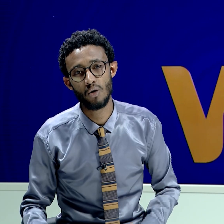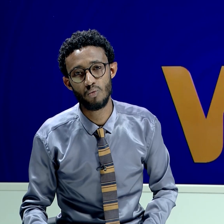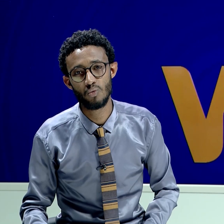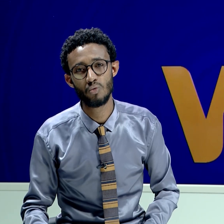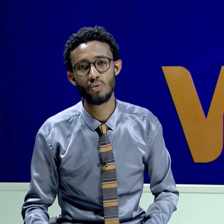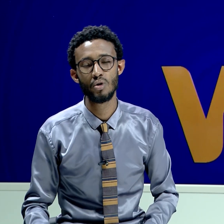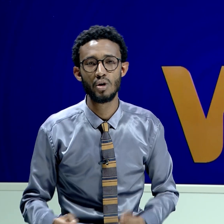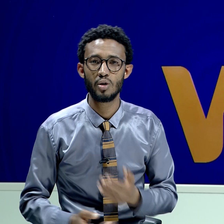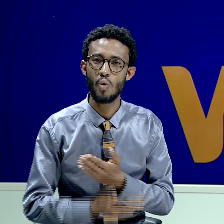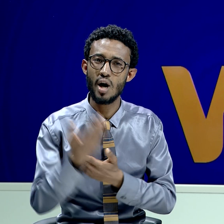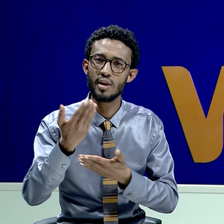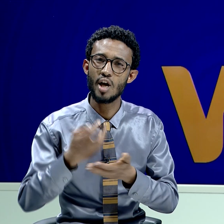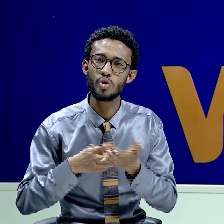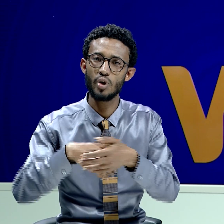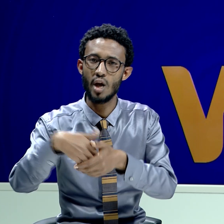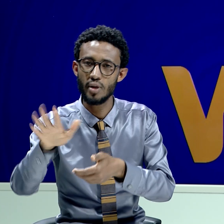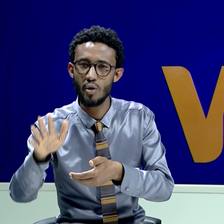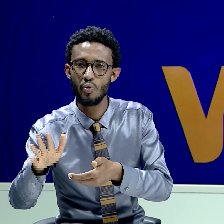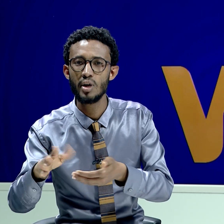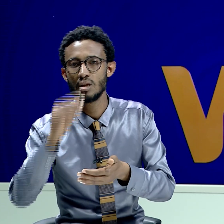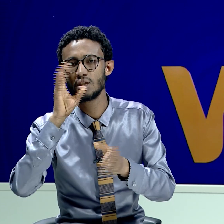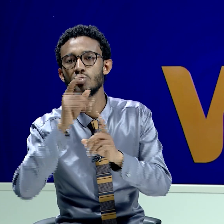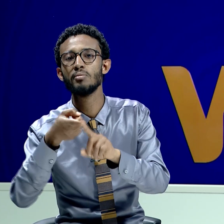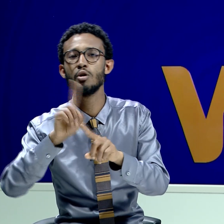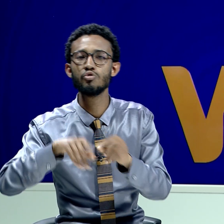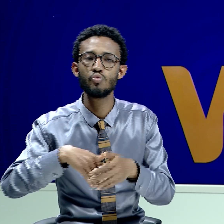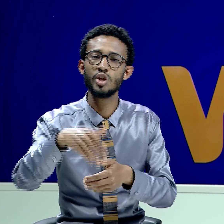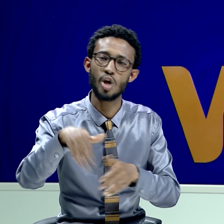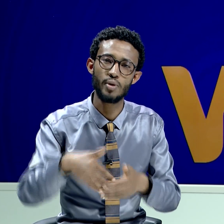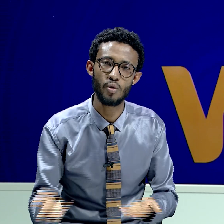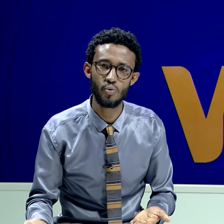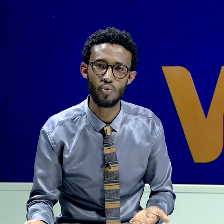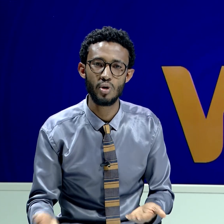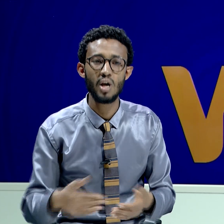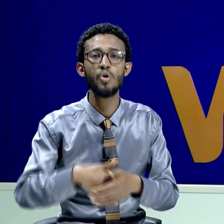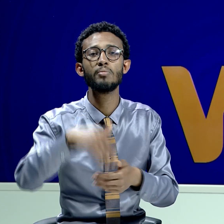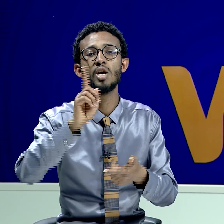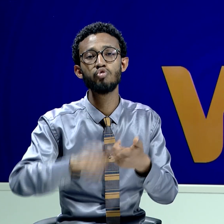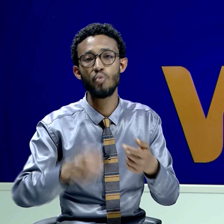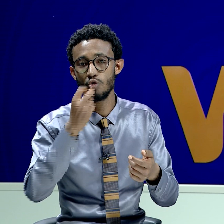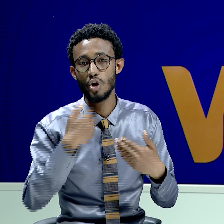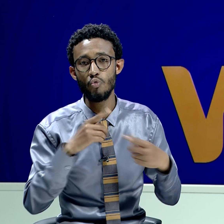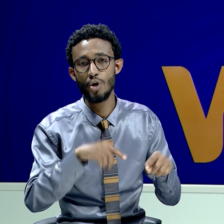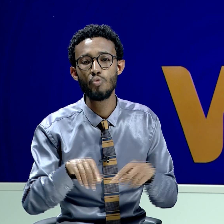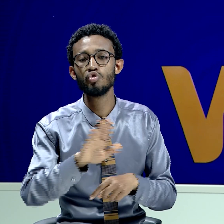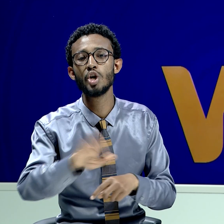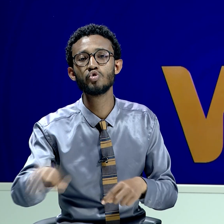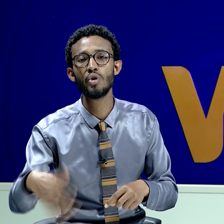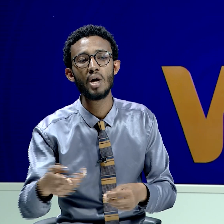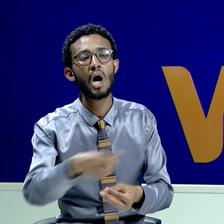قالو توات ترانسبورت تاو تاو تمرت سيمانوس وجهي هو تاو يوم وجه ما يشول بلغت قدم وتشا جون كابي